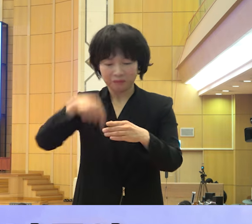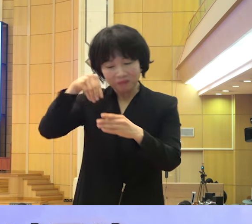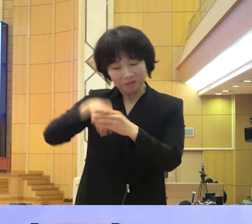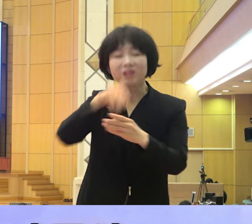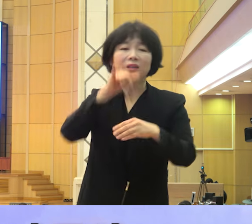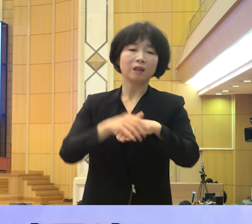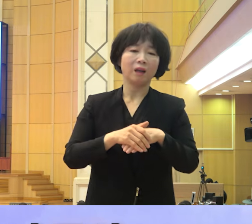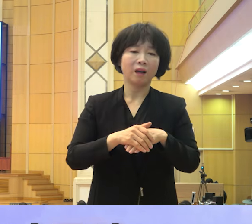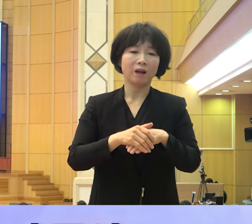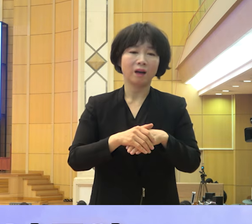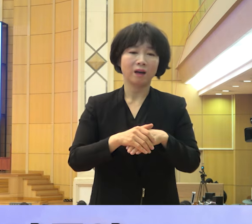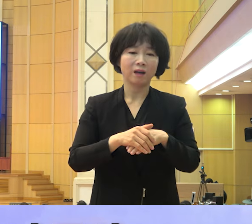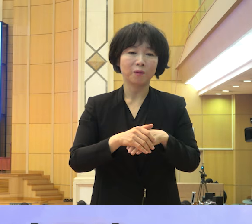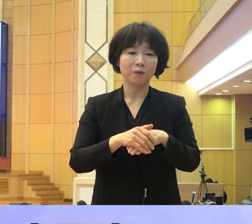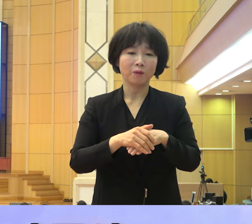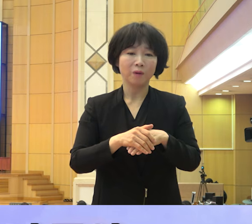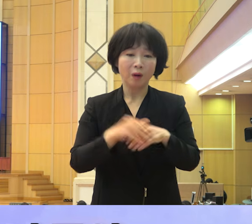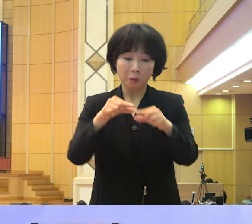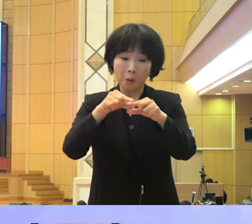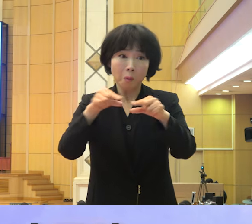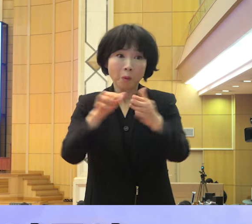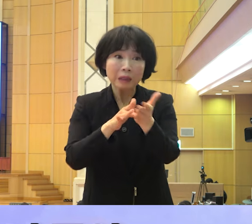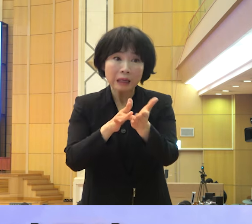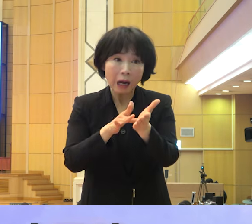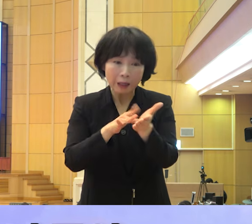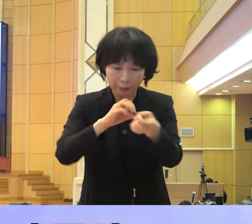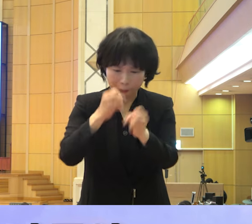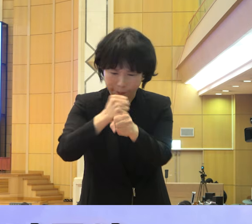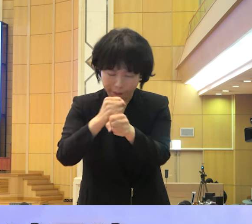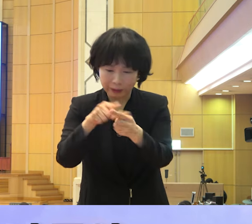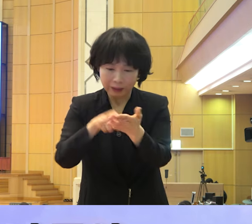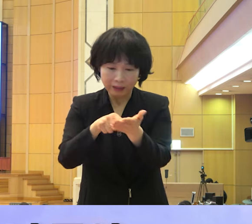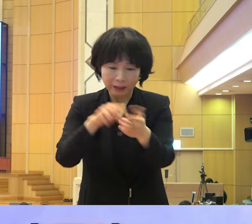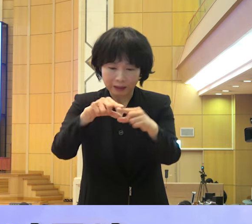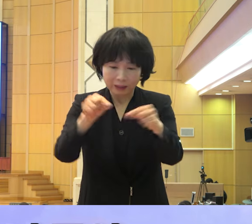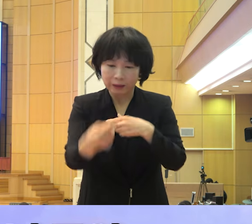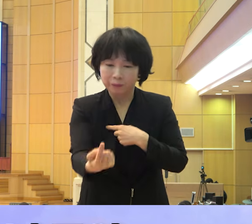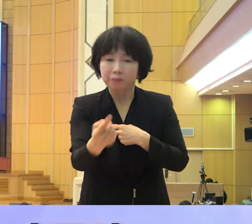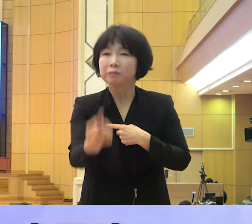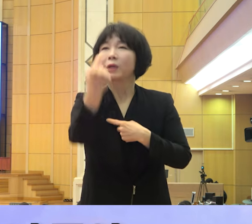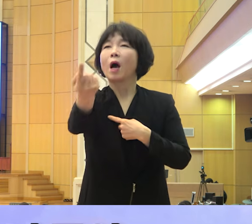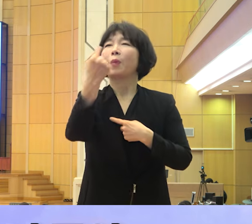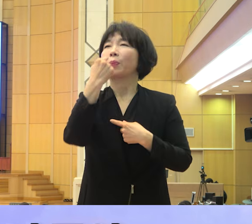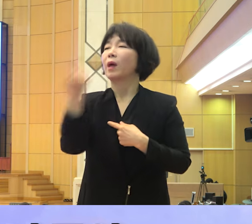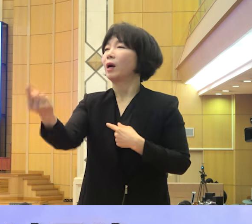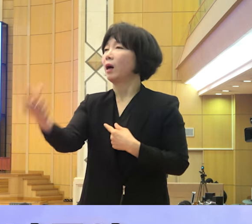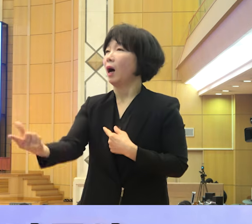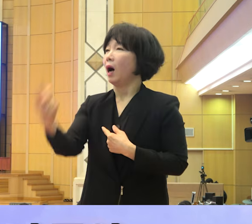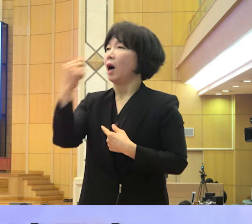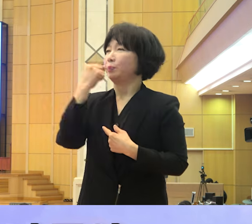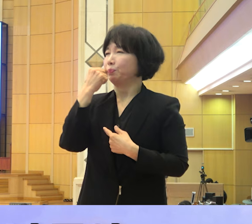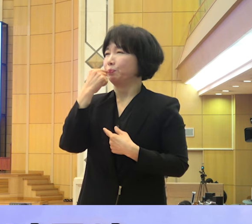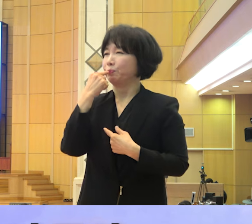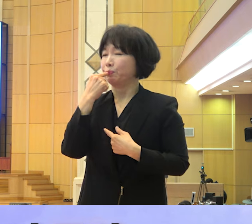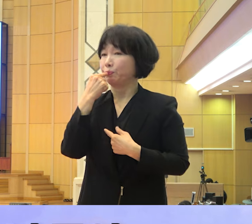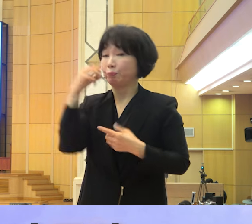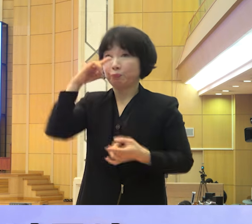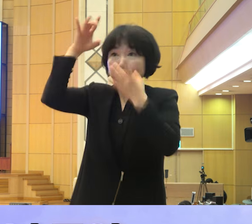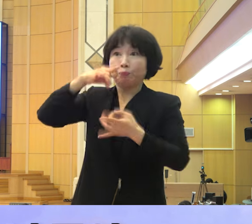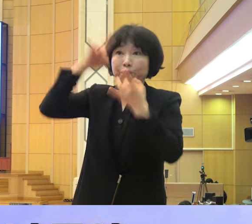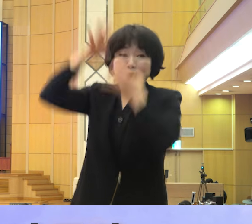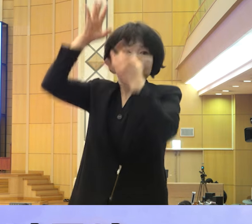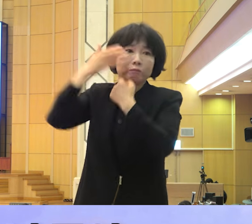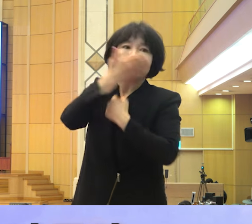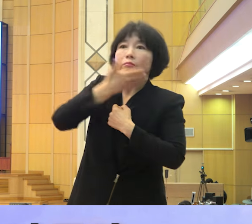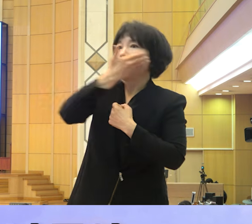입에 천적에다 딱 붙여서 그것이 또 싹 들어가면 뇌로 옮겨서 뇌에 가장 좋은